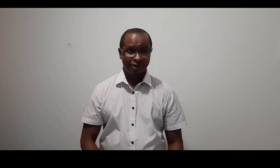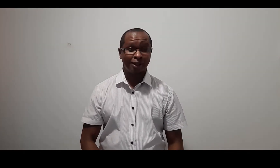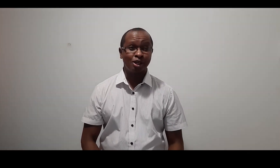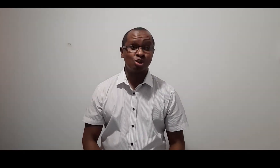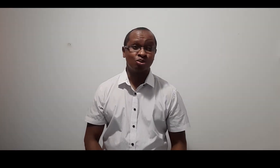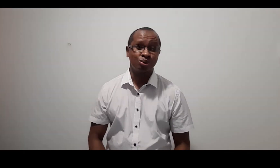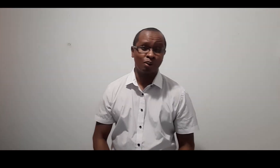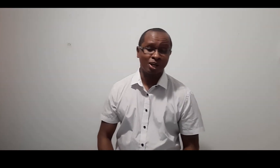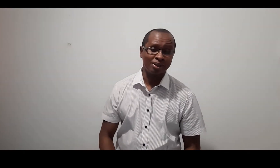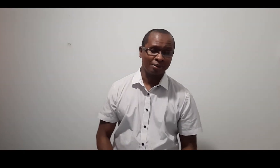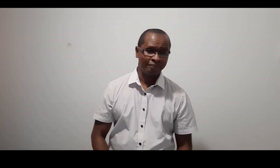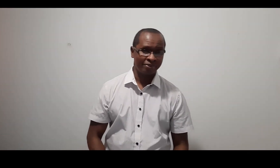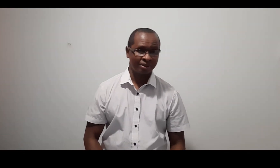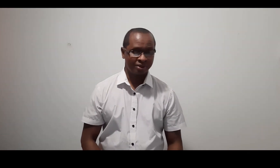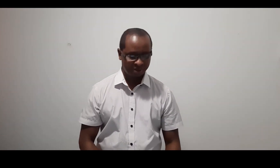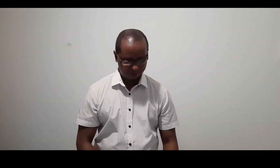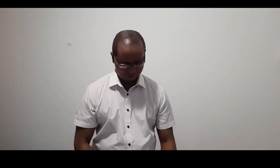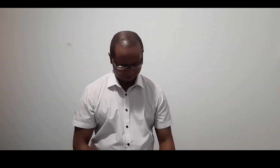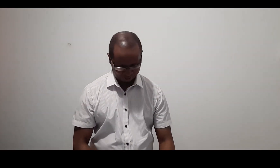Ingane sy ny fonao zany.